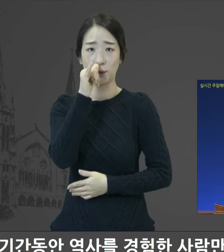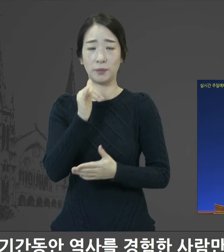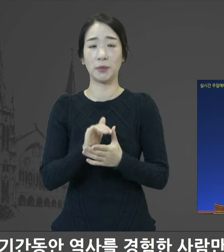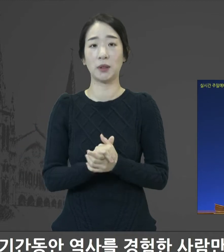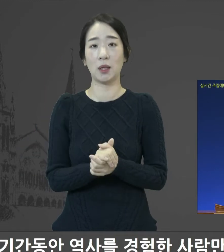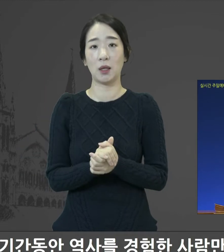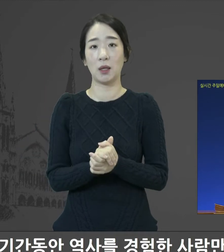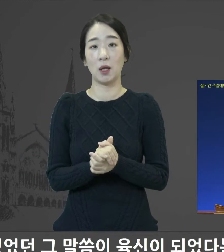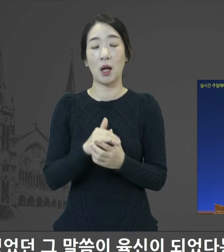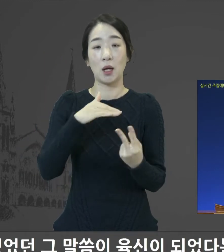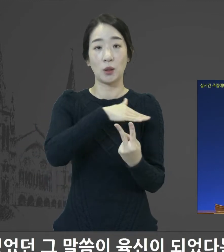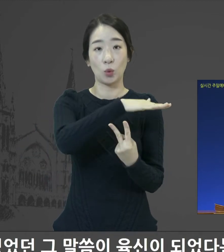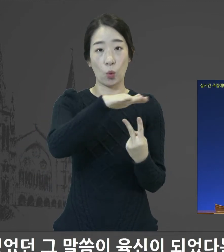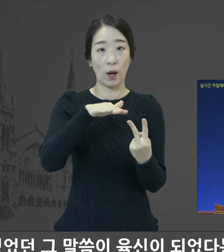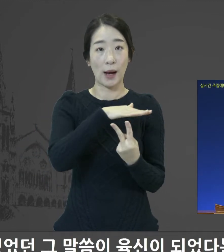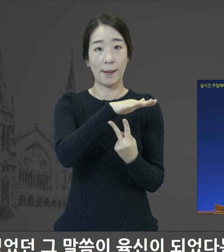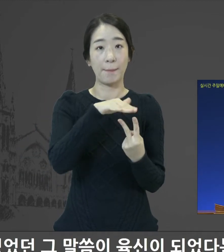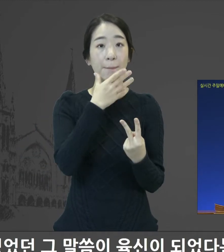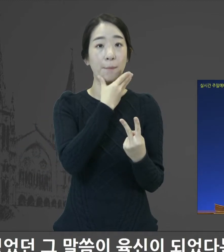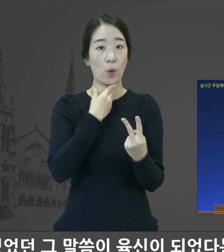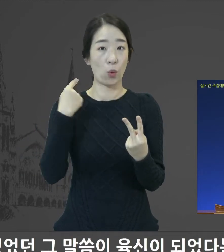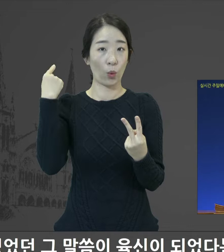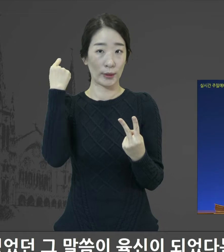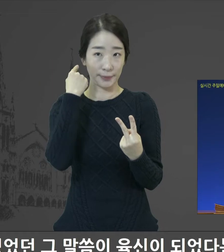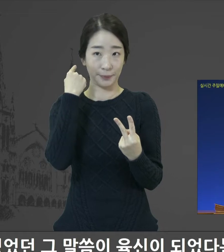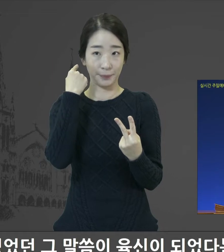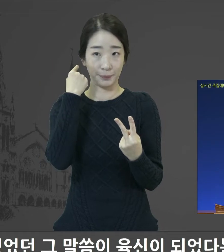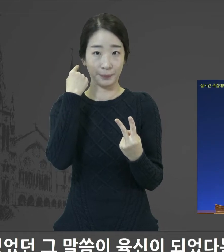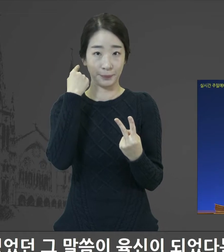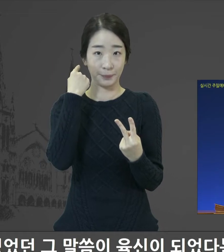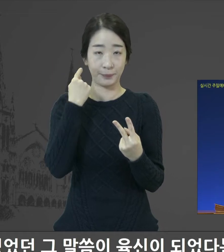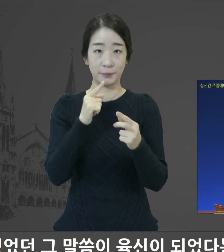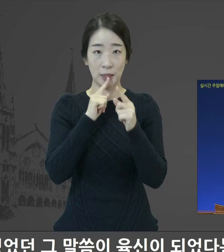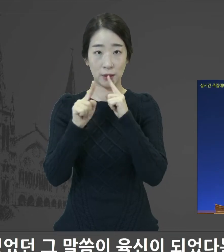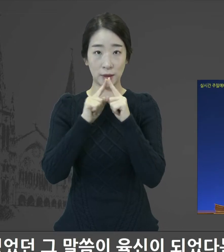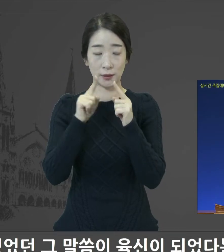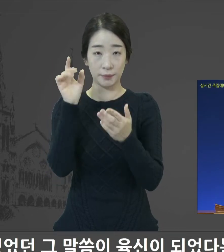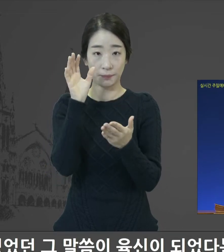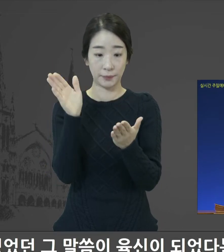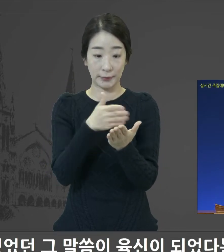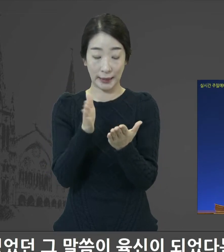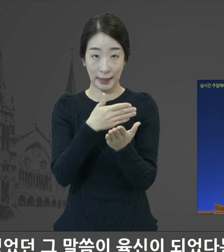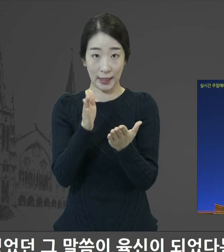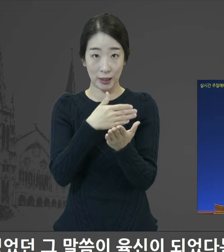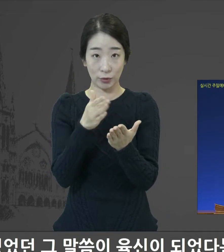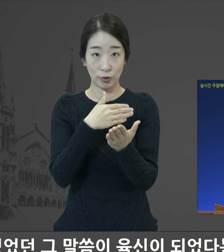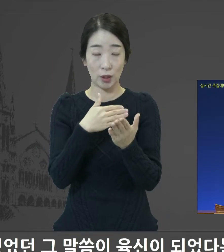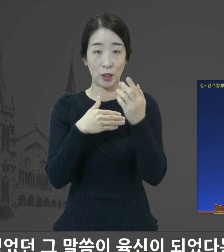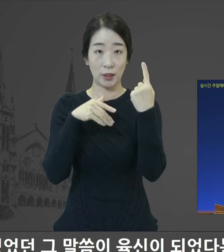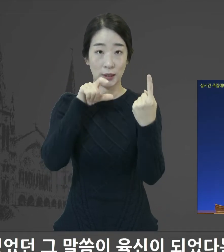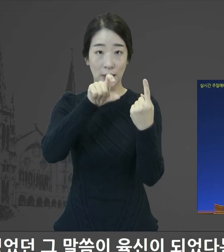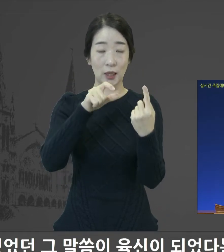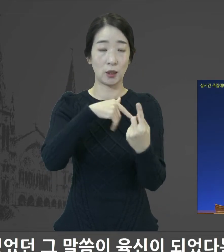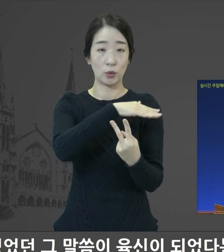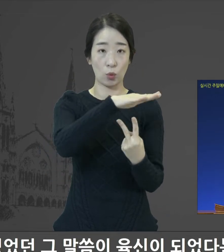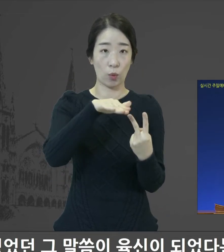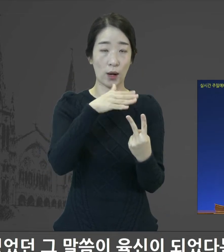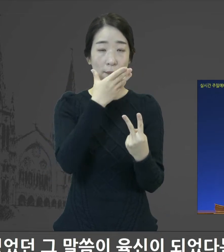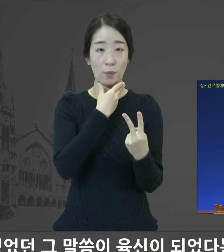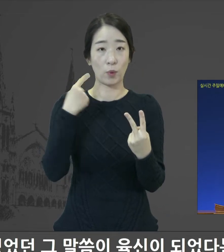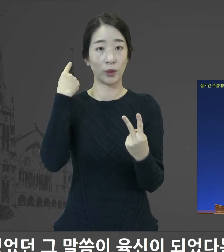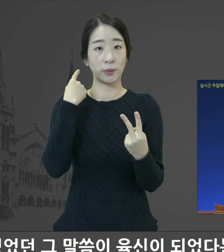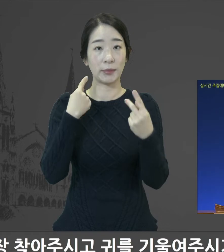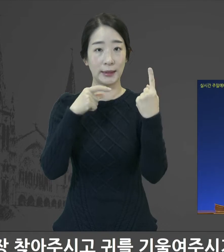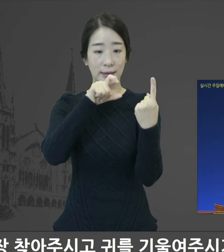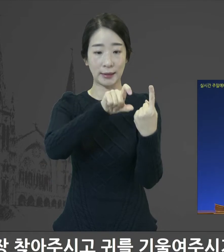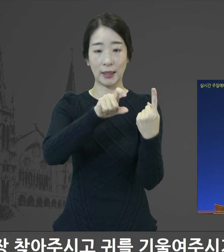빨리 찾아주시고요, 아닌 분들은 제 말씀에 귀를 기울이면 되겠습니다. 요한복음 1장 14절이